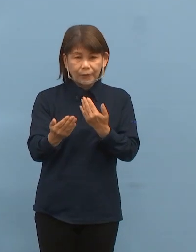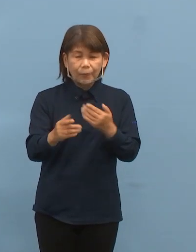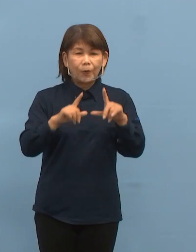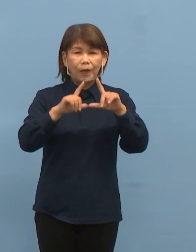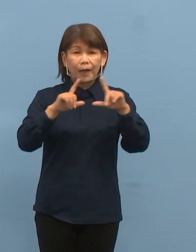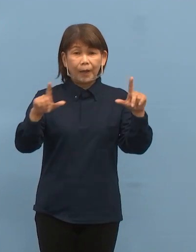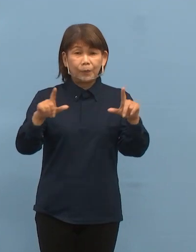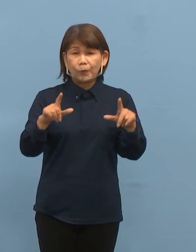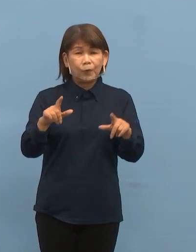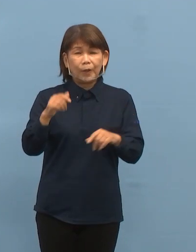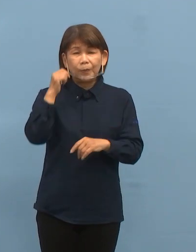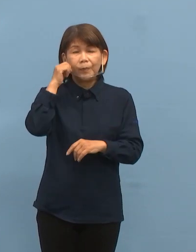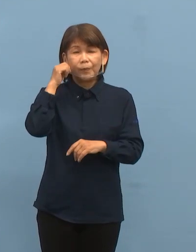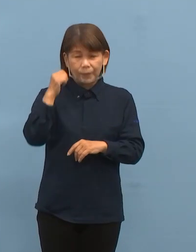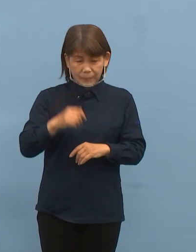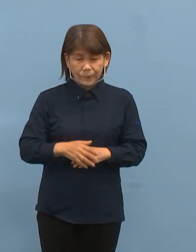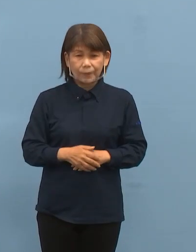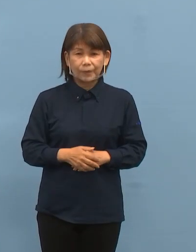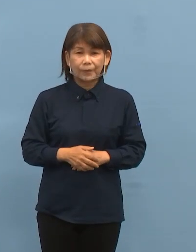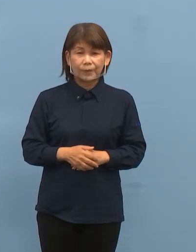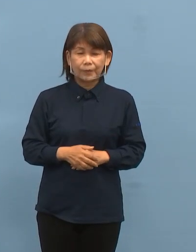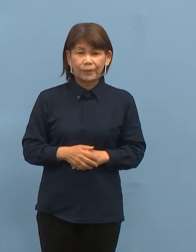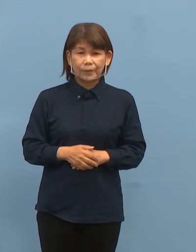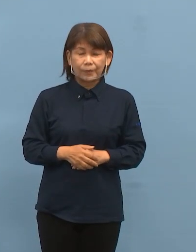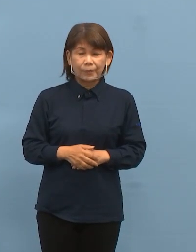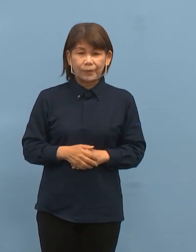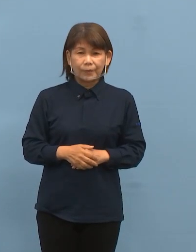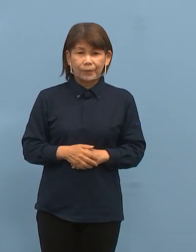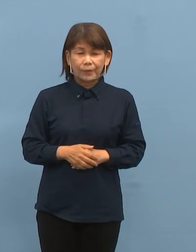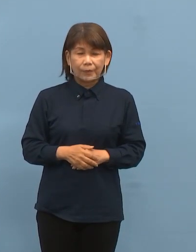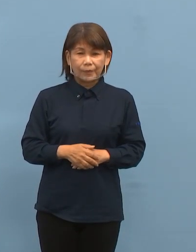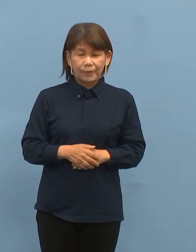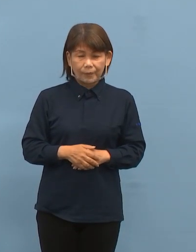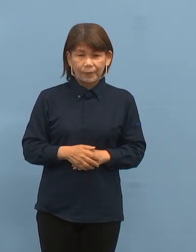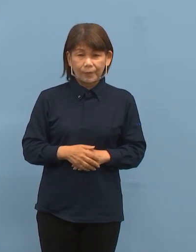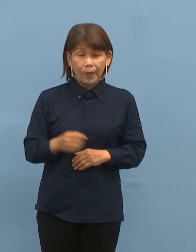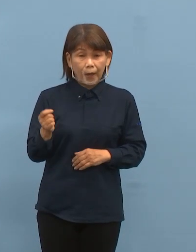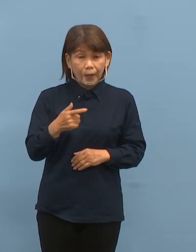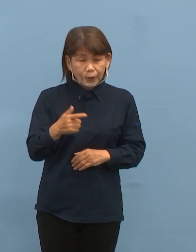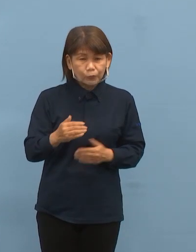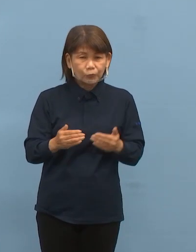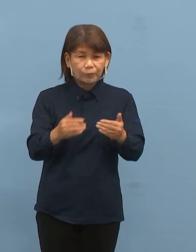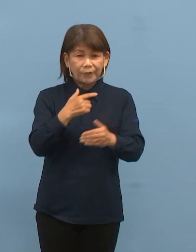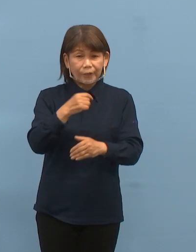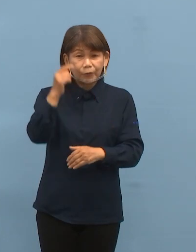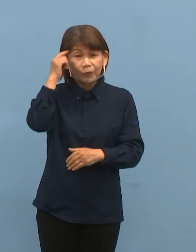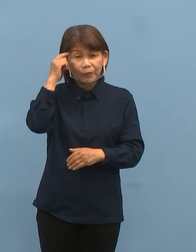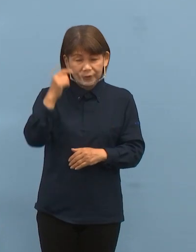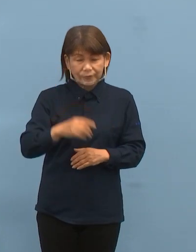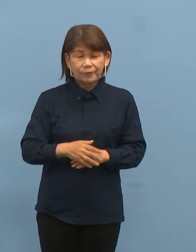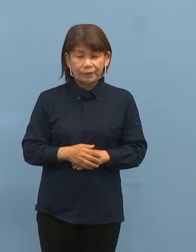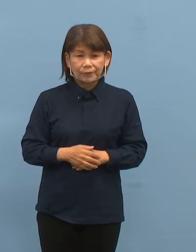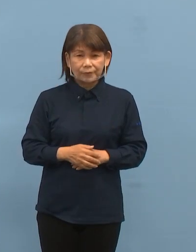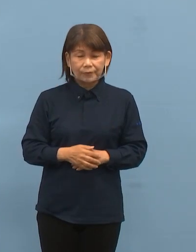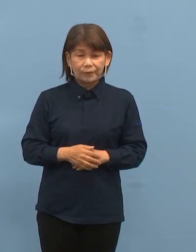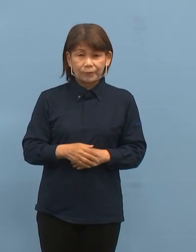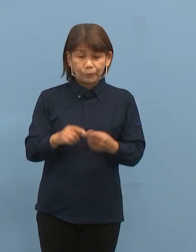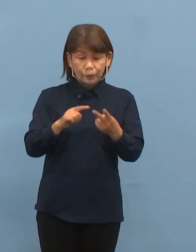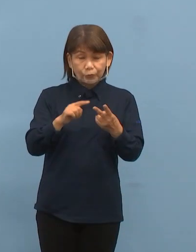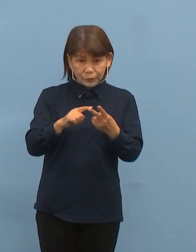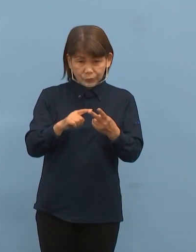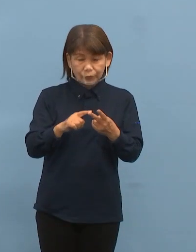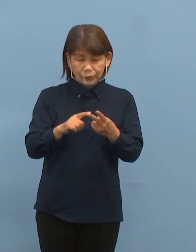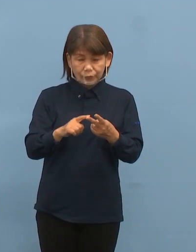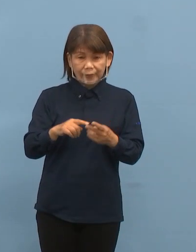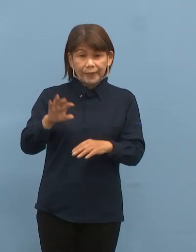ないという状況でございます。はい、できるだけ早く、はい、したいと思います。 わかりました。はい、でもう1点は金曜日にソ